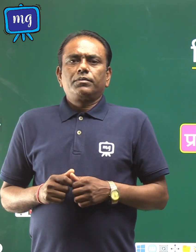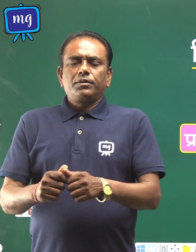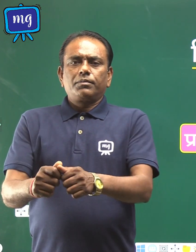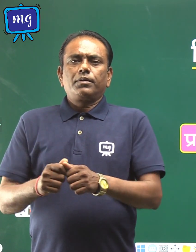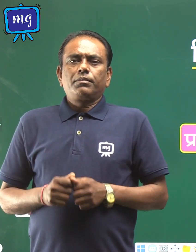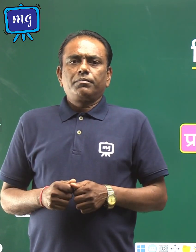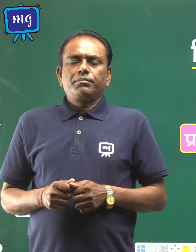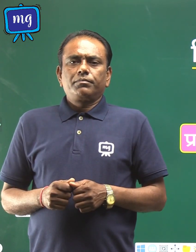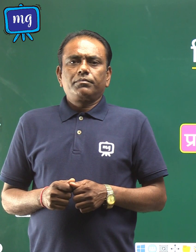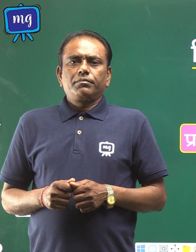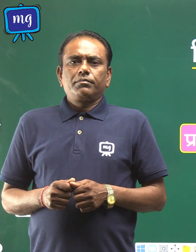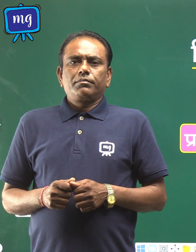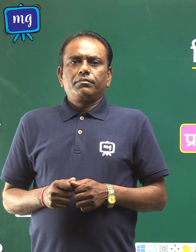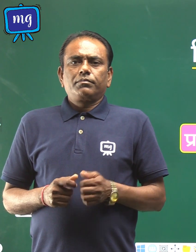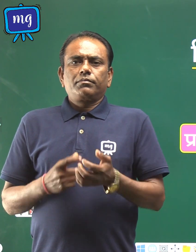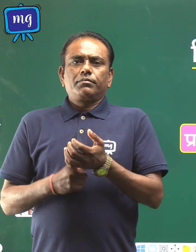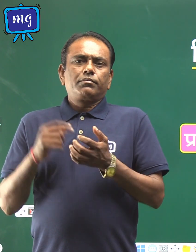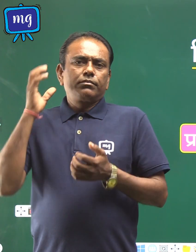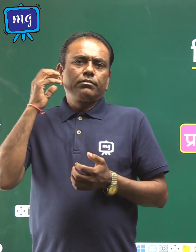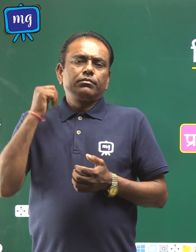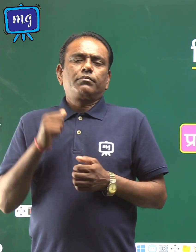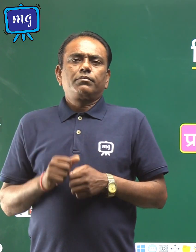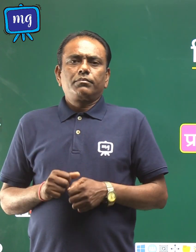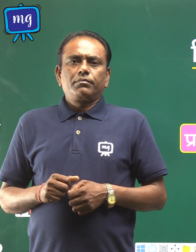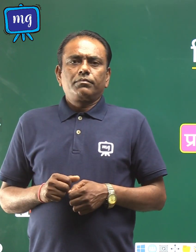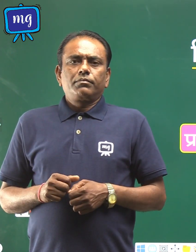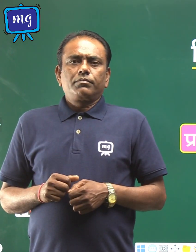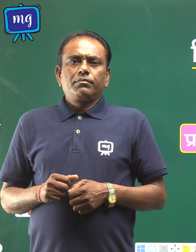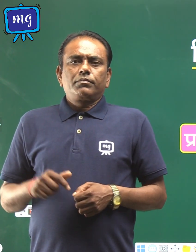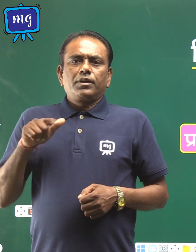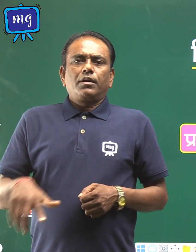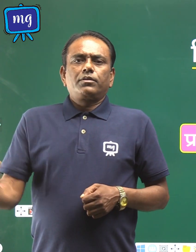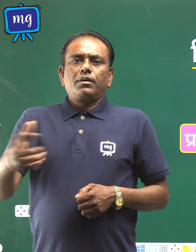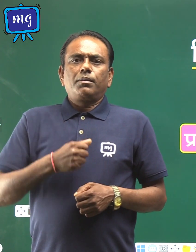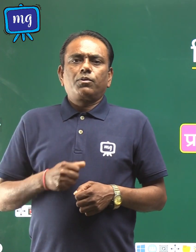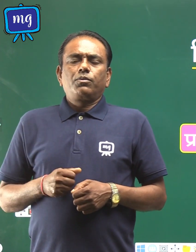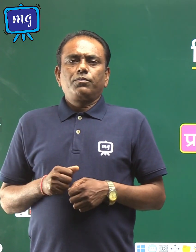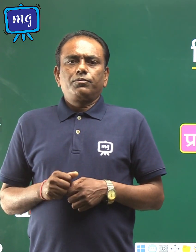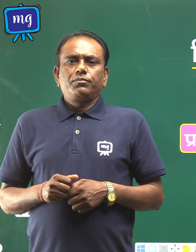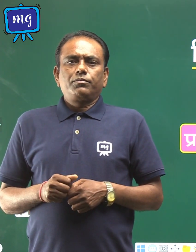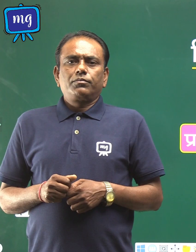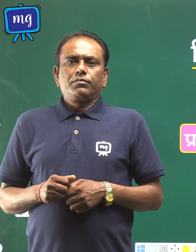मेरे साथ में हैं रमेश संजीव बैरवा। आज हम आपको